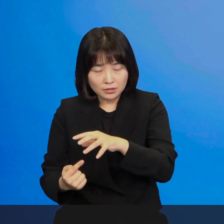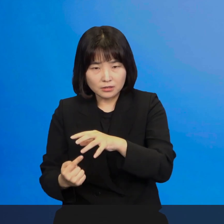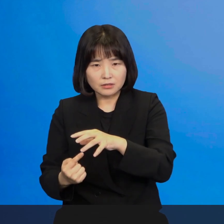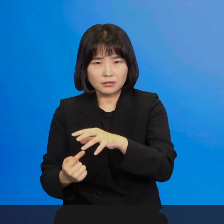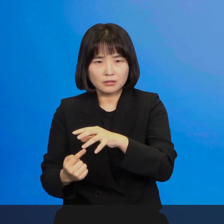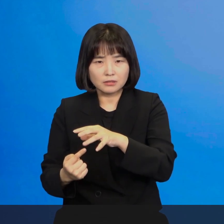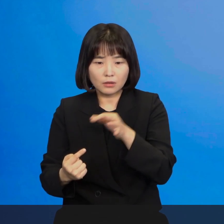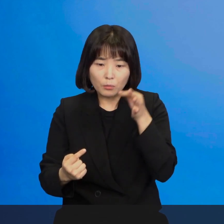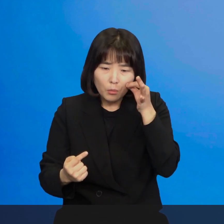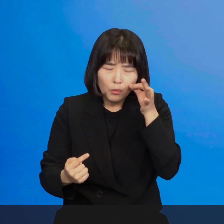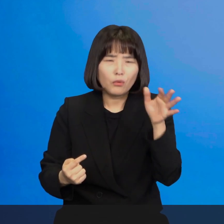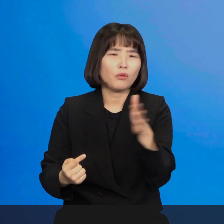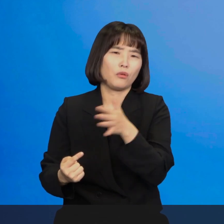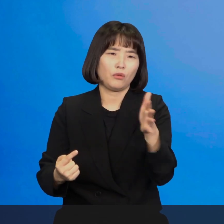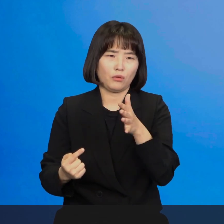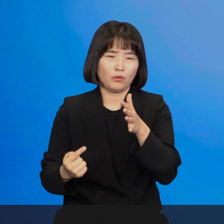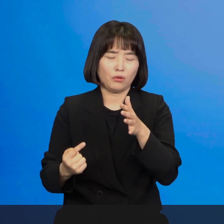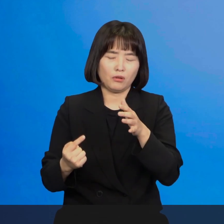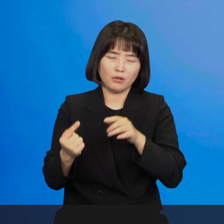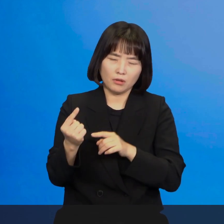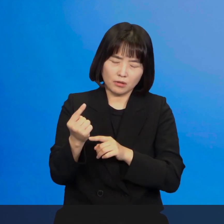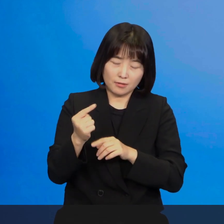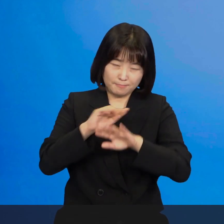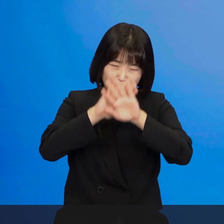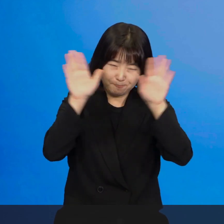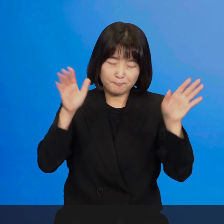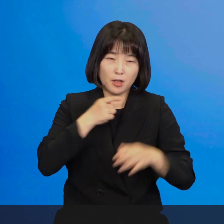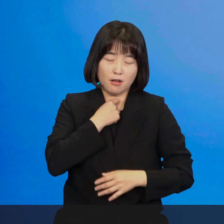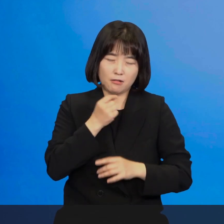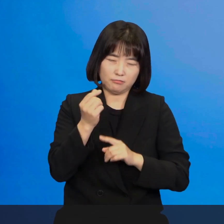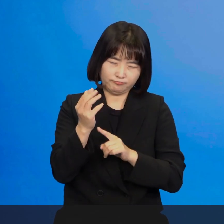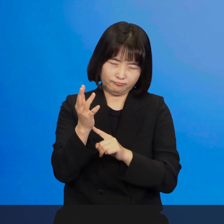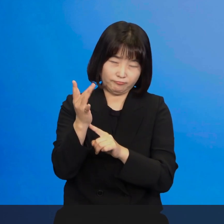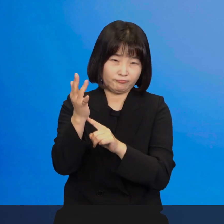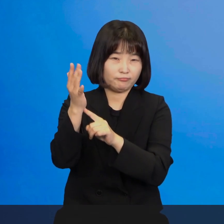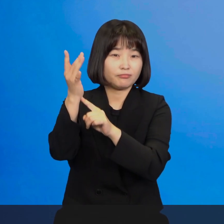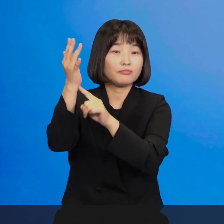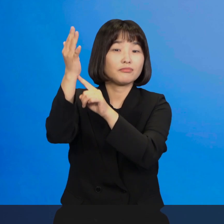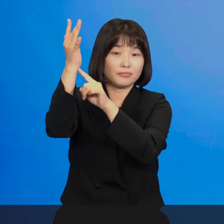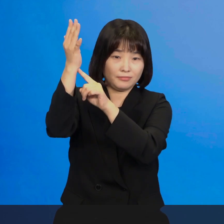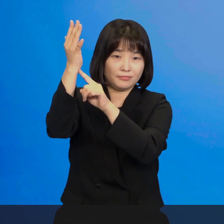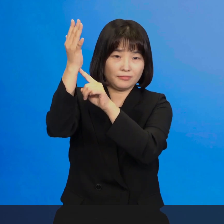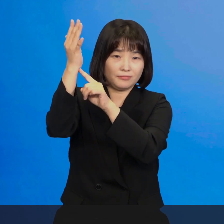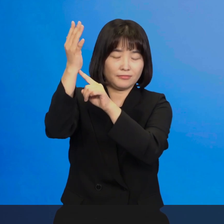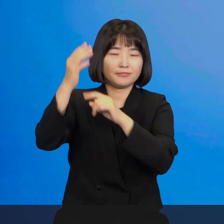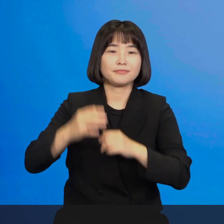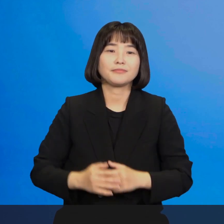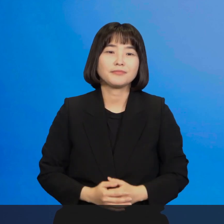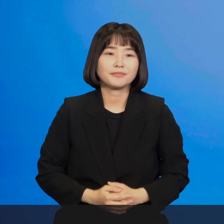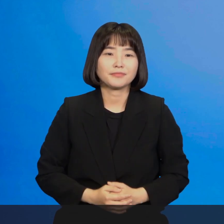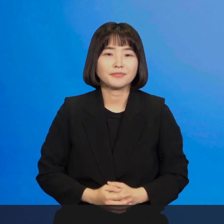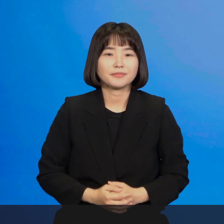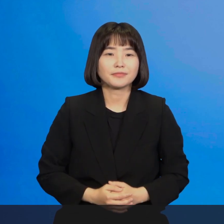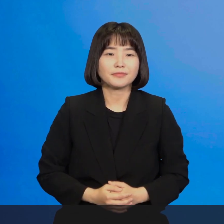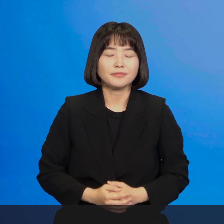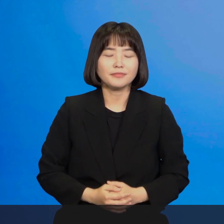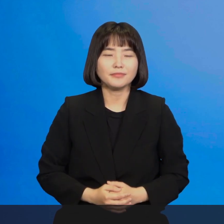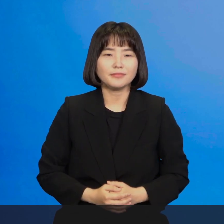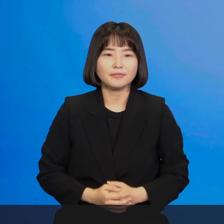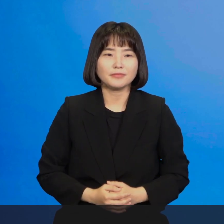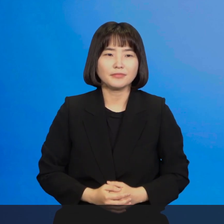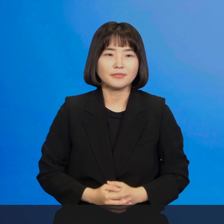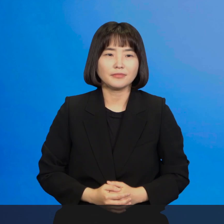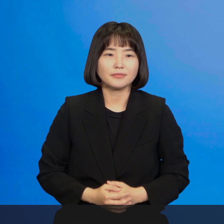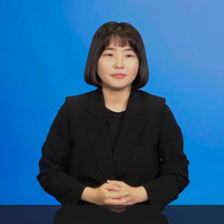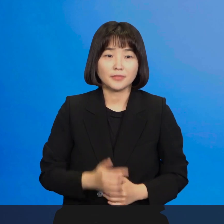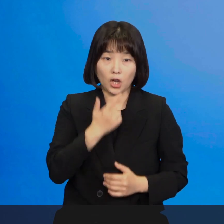아래에다 내려놓지 아니하고 등경 위에다 놓아둔다. 그래야 등불이 집안에 있는 모든 사람에게 환히